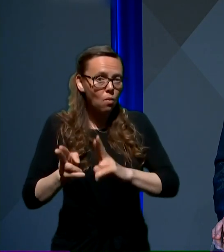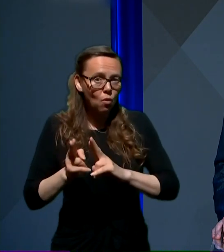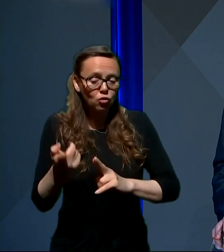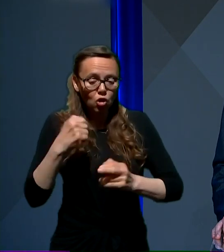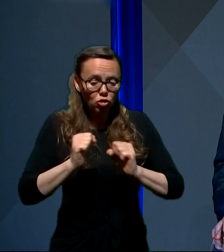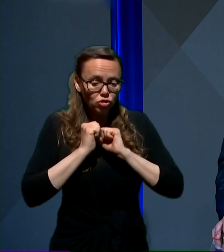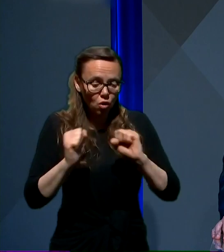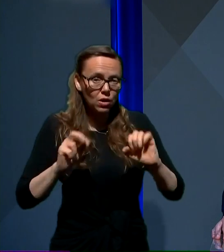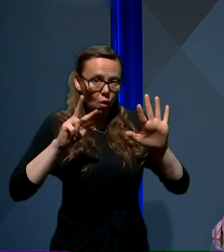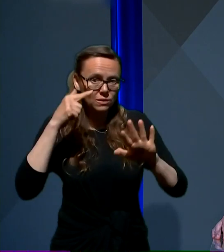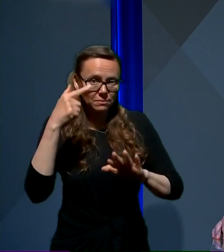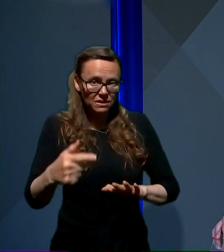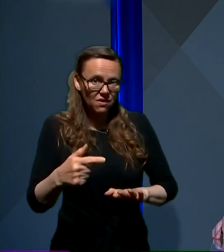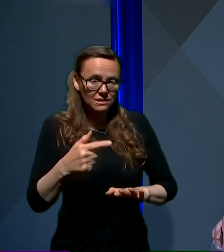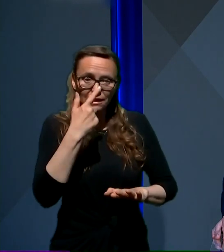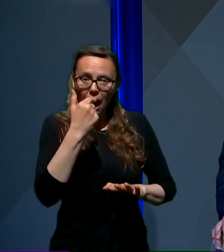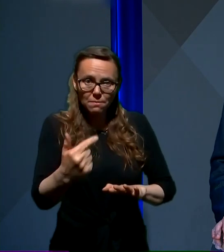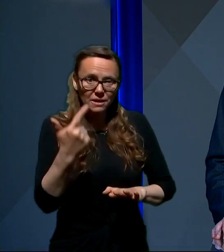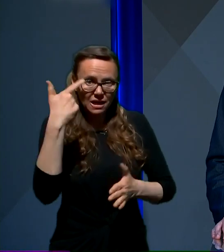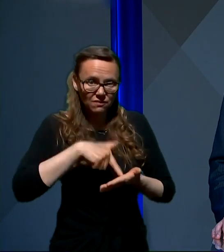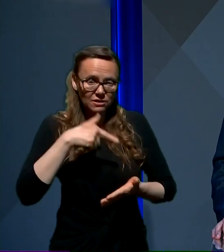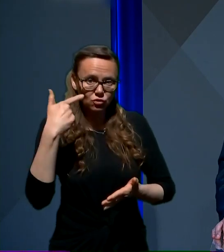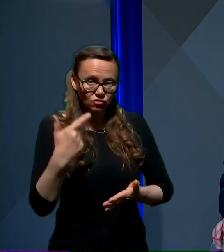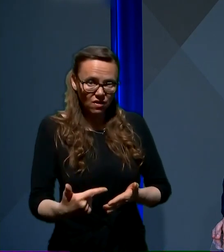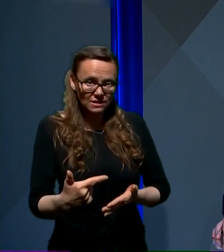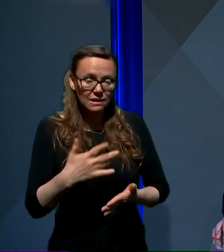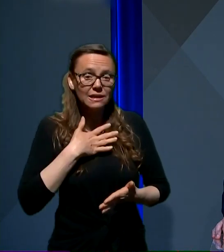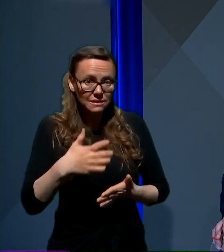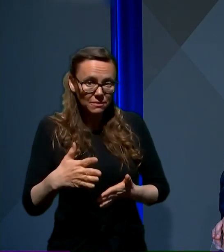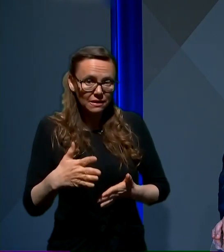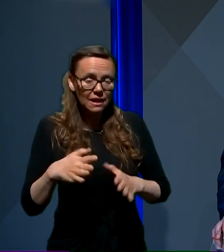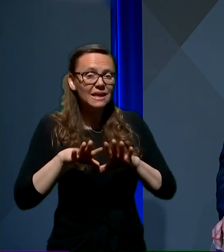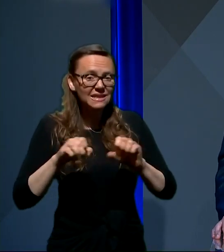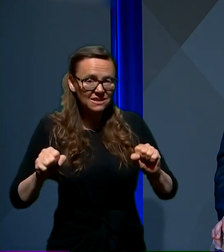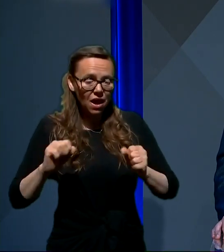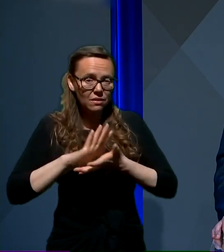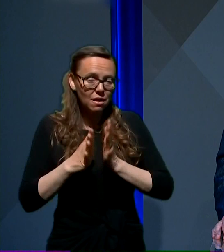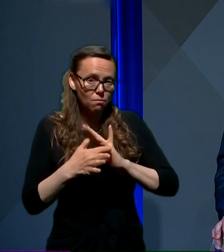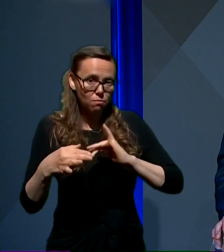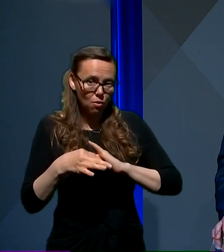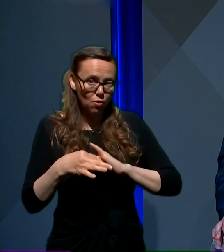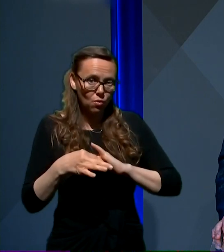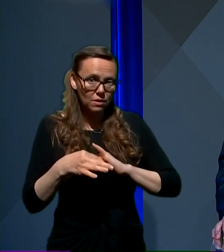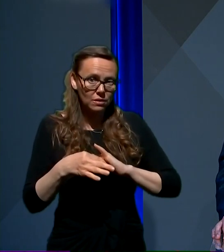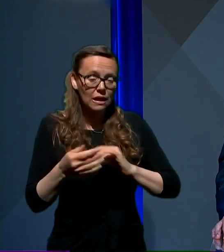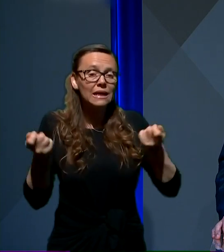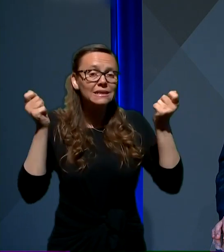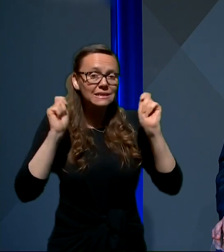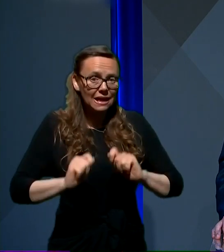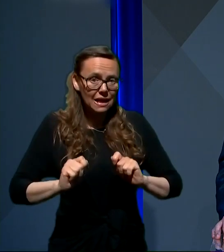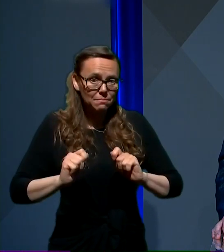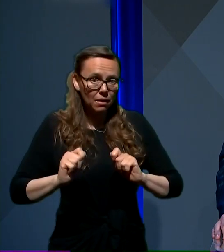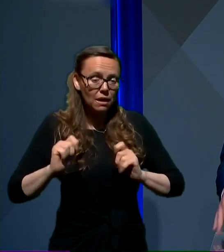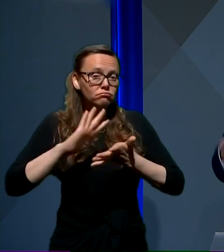torka 28. aprila 2020, spet torej izvajanje porok. Sklepanje zakonske zveze